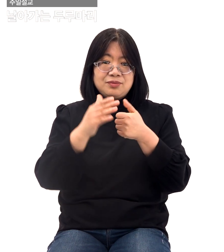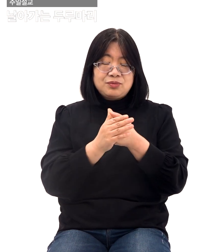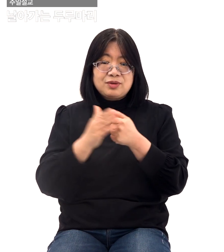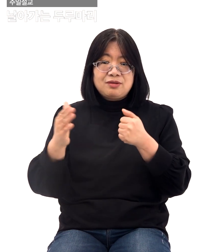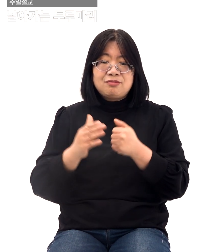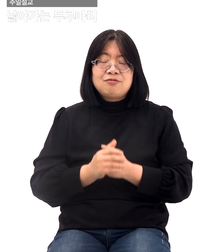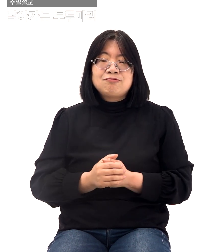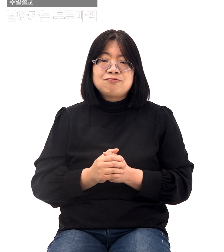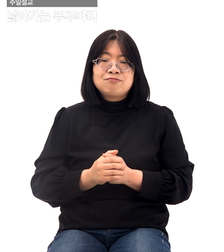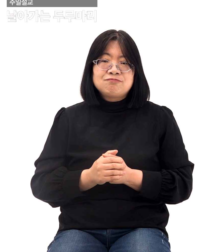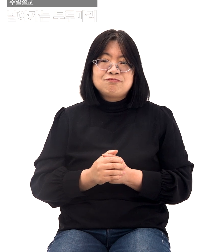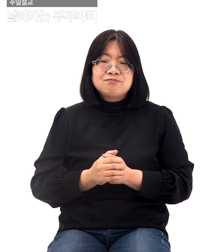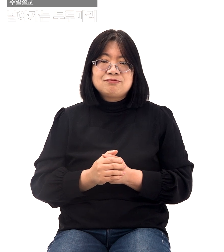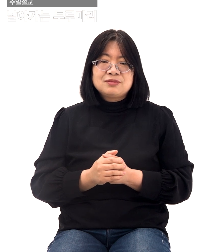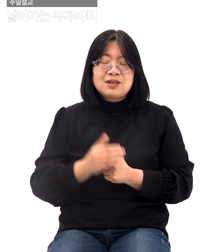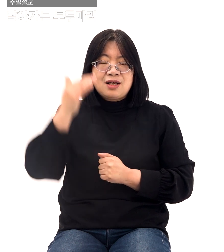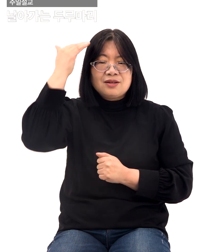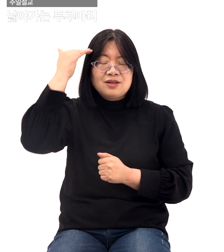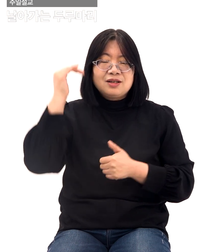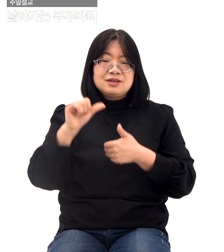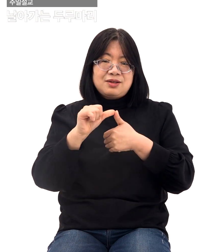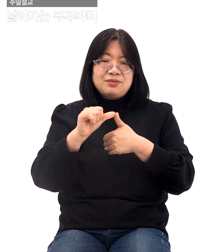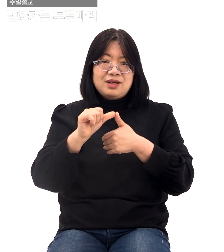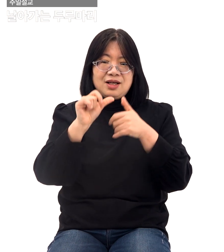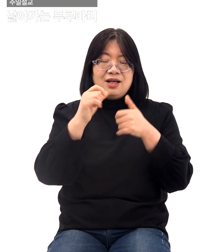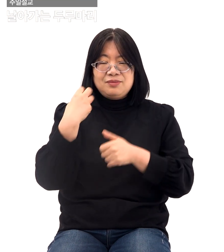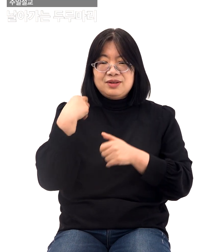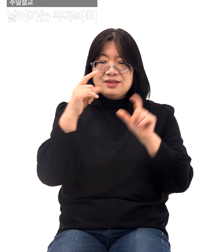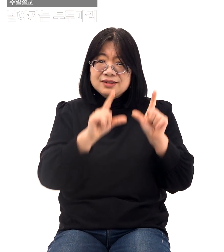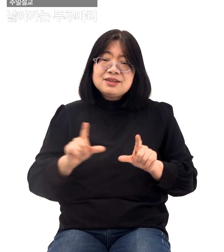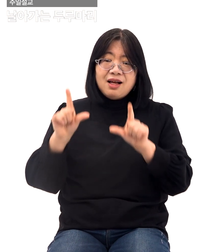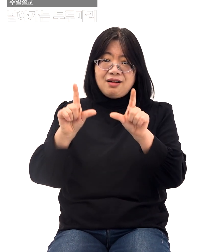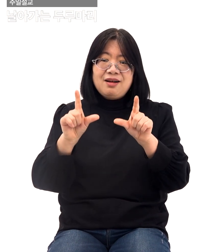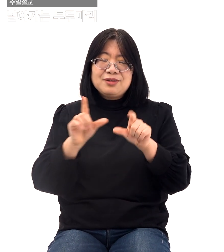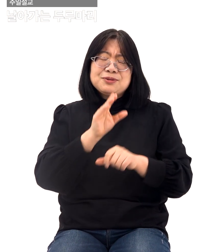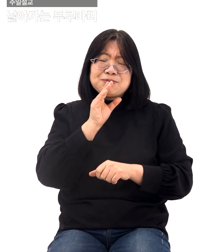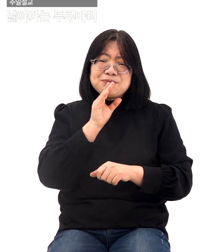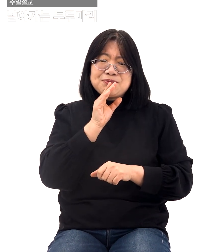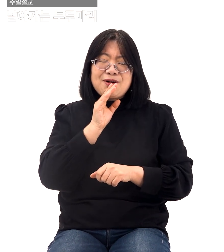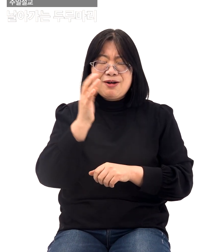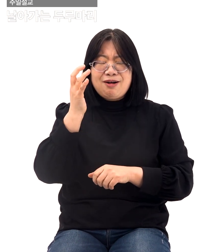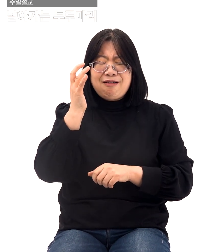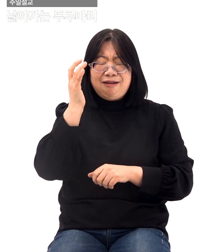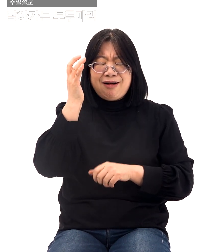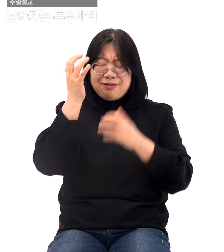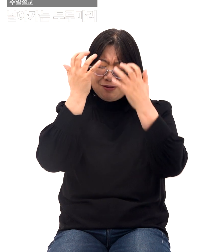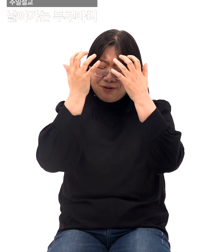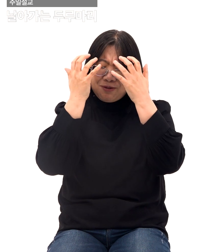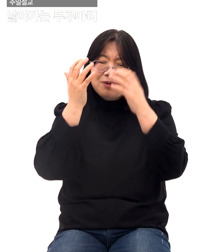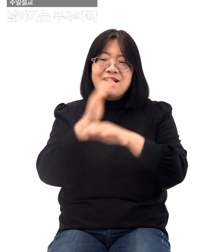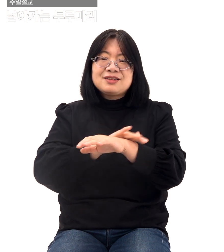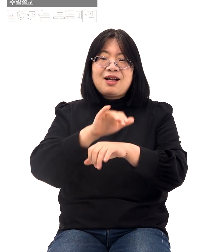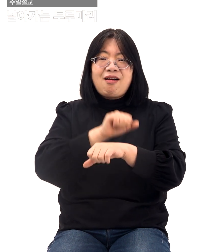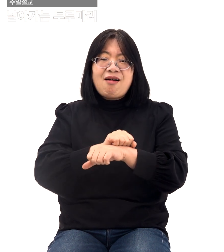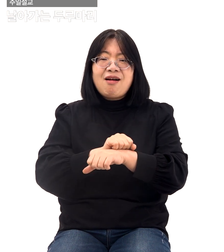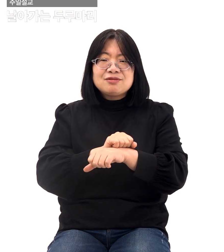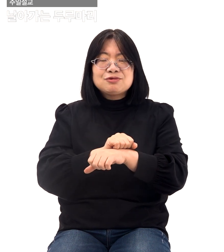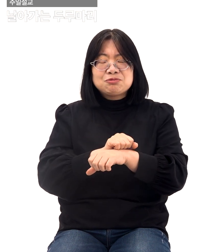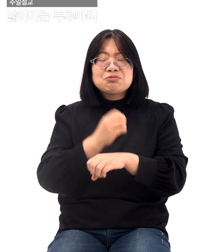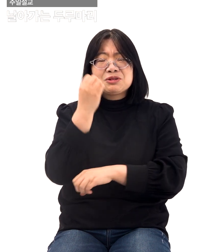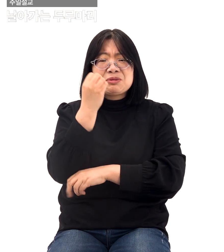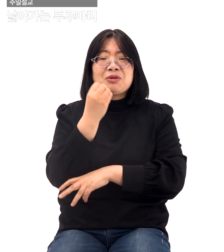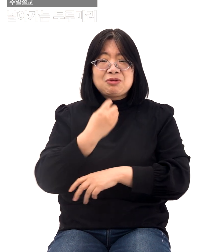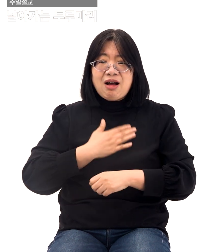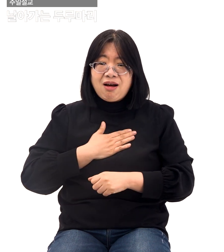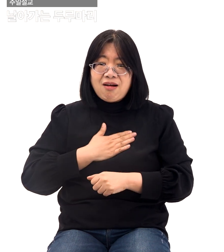장남이니까. 대한민국의 장남으로 사는 것은 굉장히 고달프고 잘해야 본전인 거